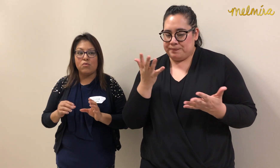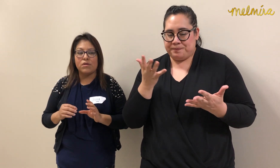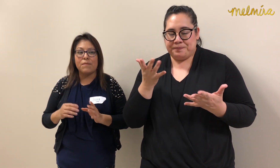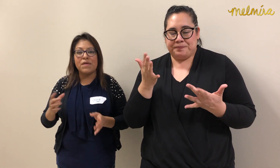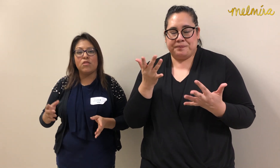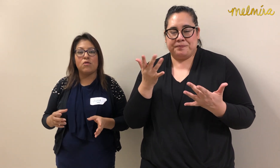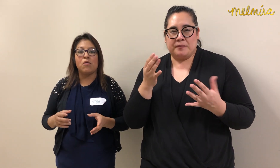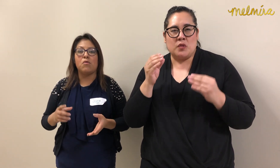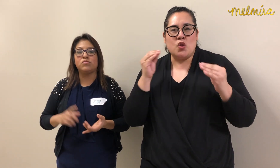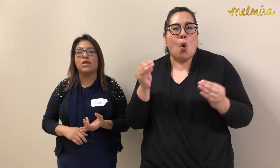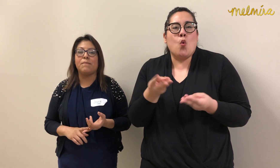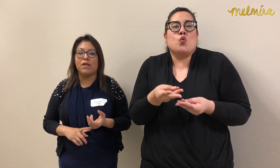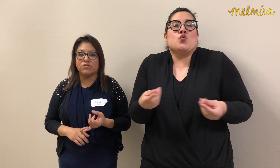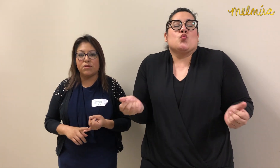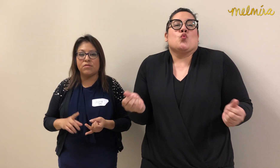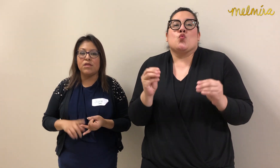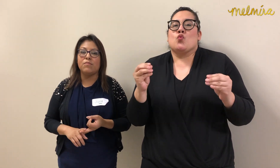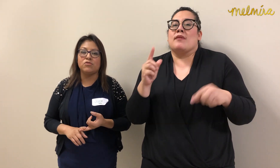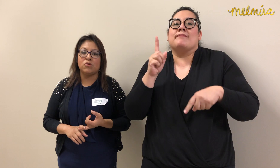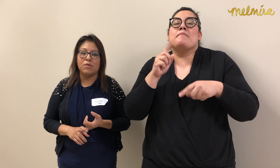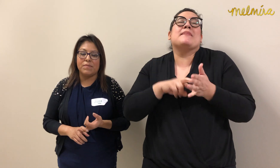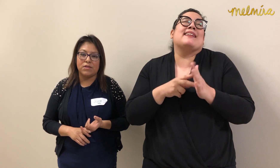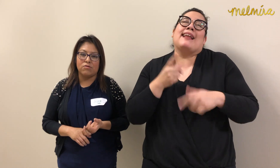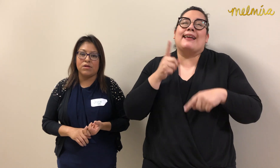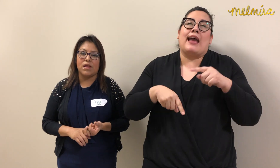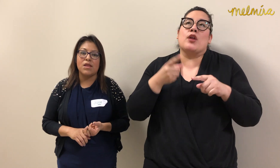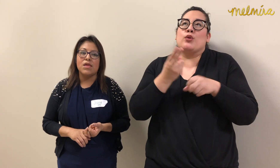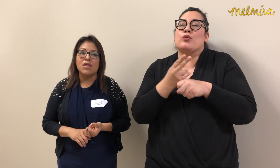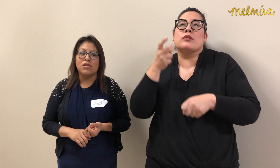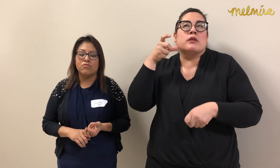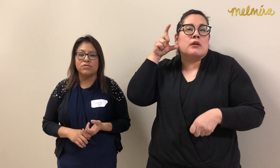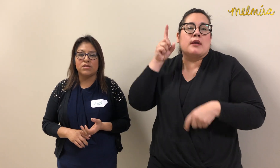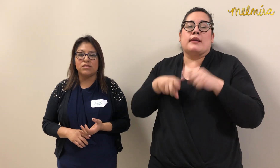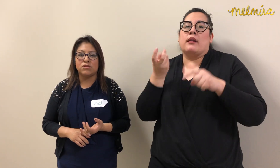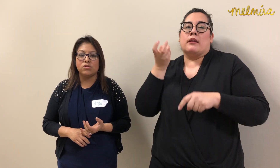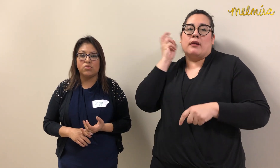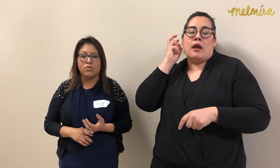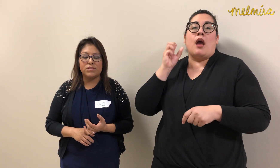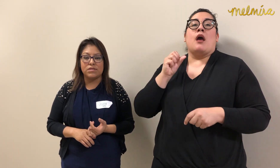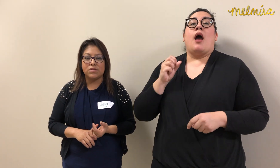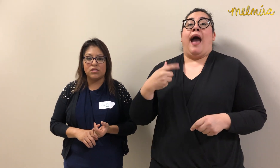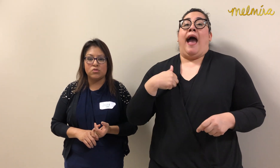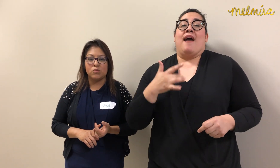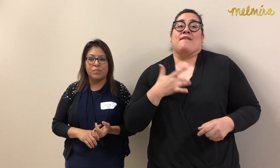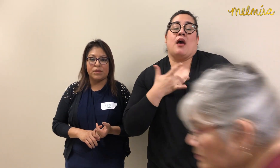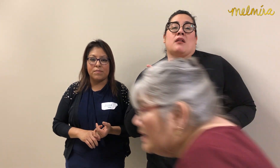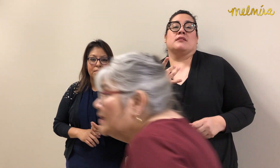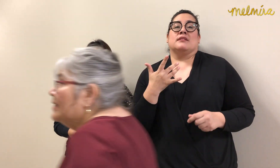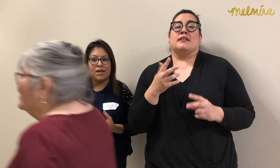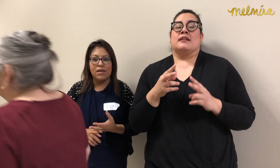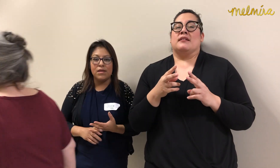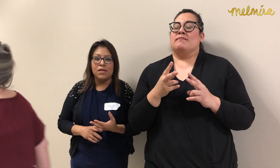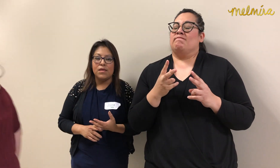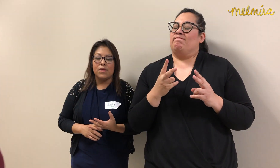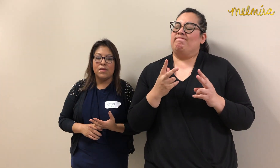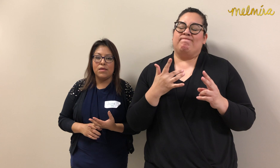ningún remedio como usar aparatos auditivos o un implante coclear. Entonces yo me sentí súper mal